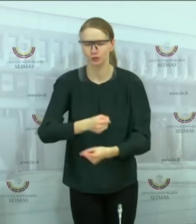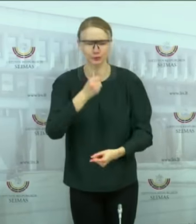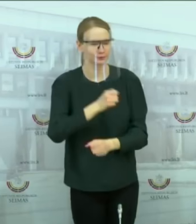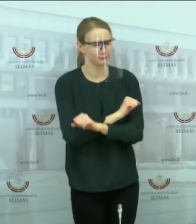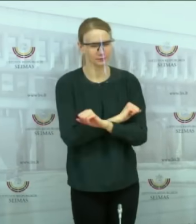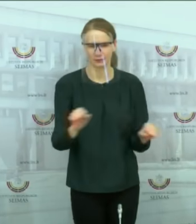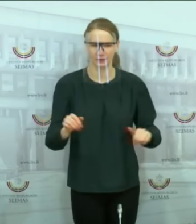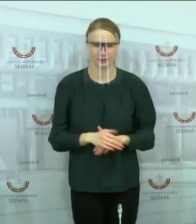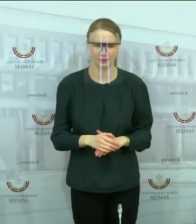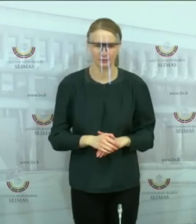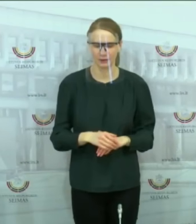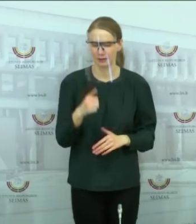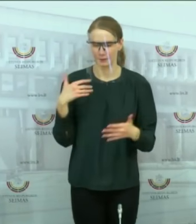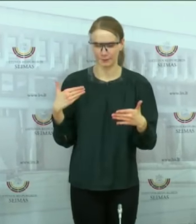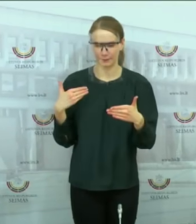važiuoti lankyti mamų